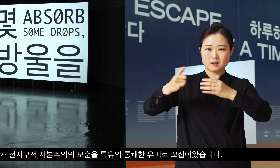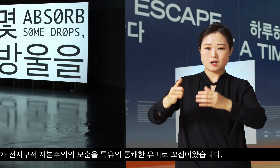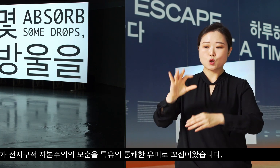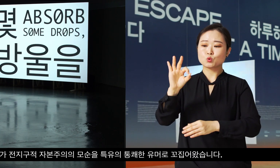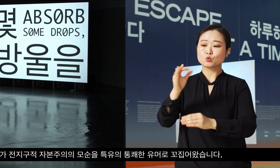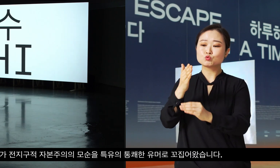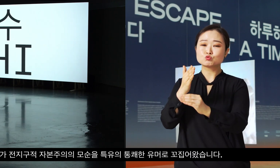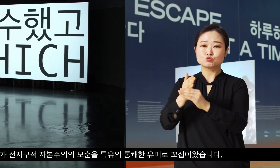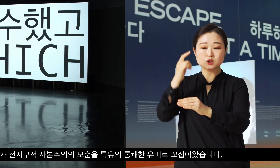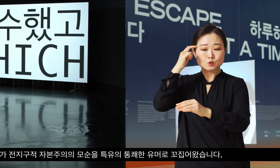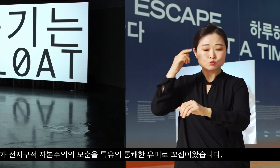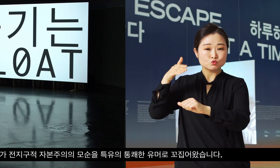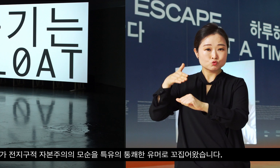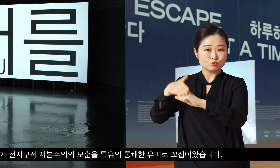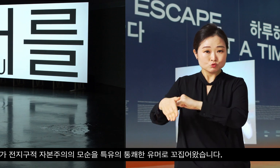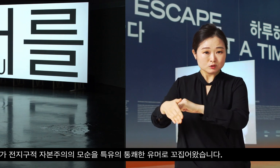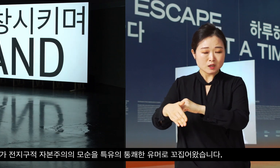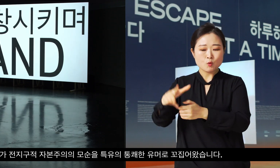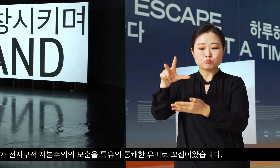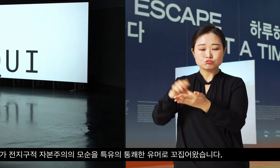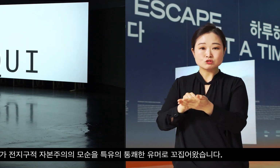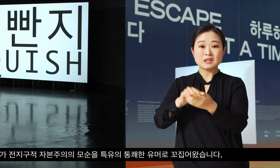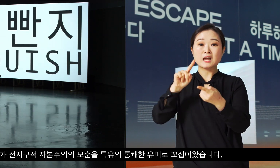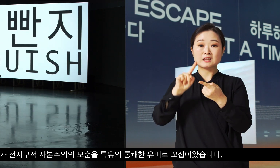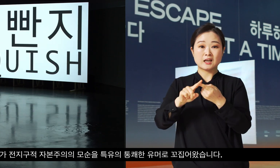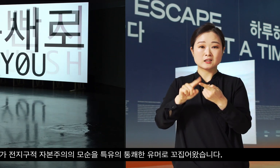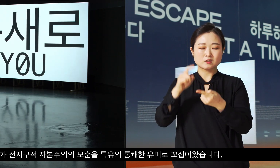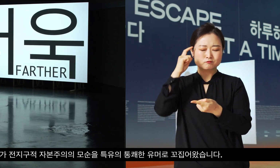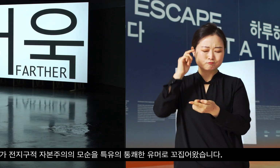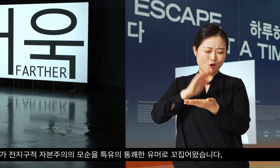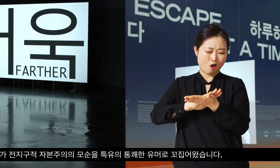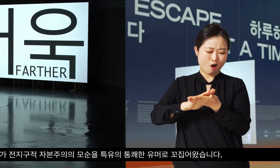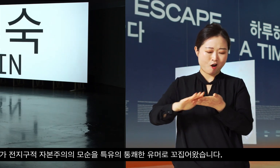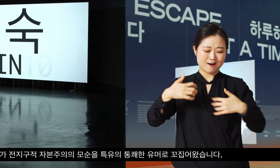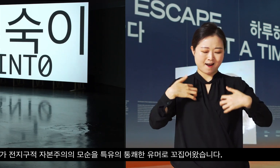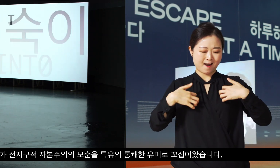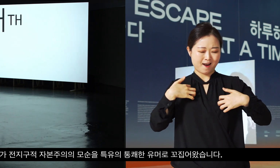모순을 특유의 통쾌한 유머로 꼬집어 왔습니다.